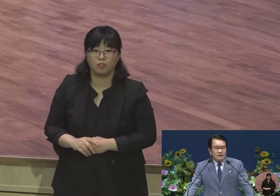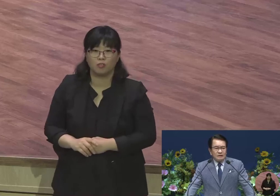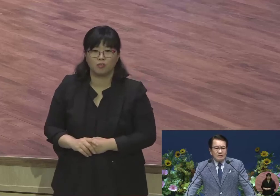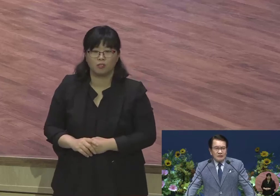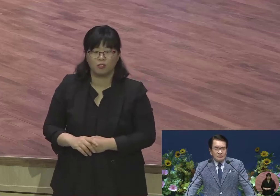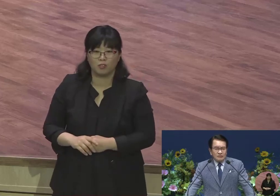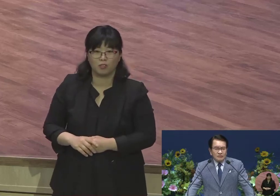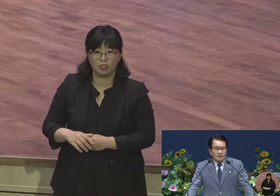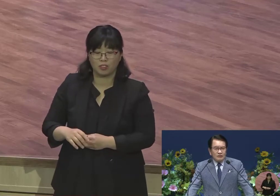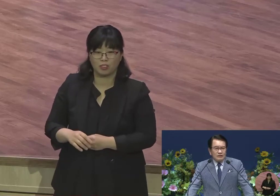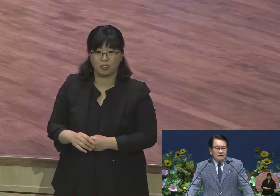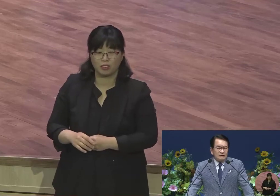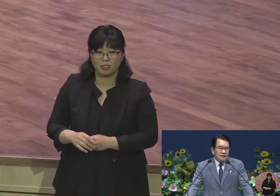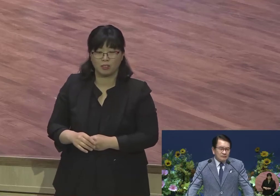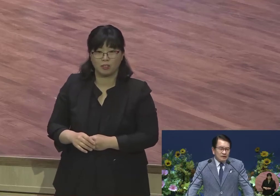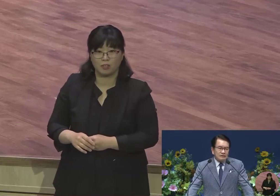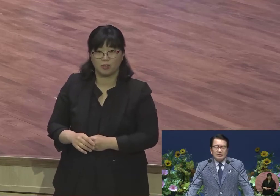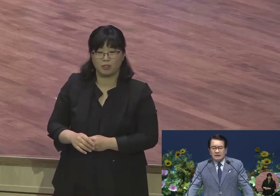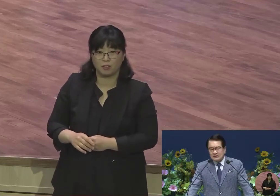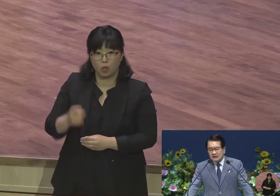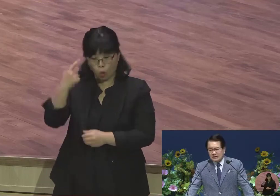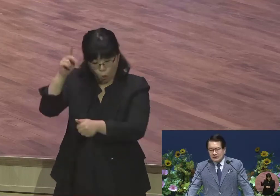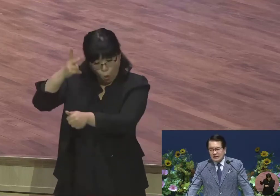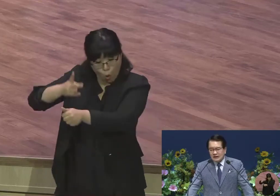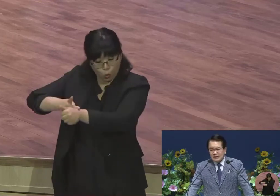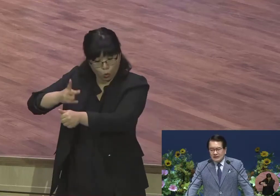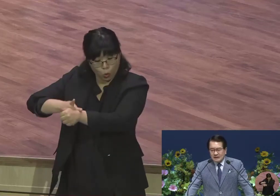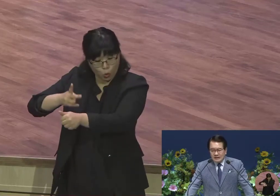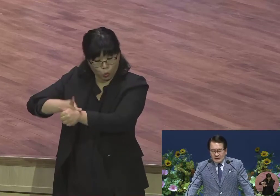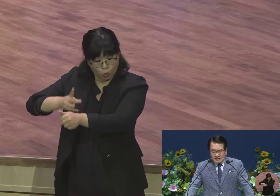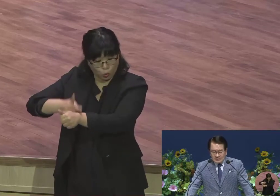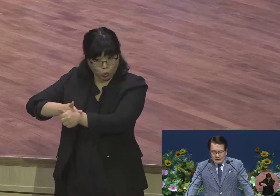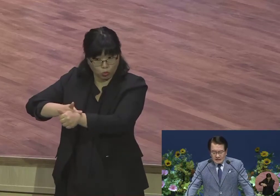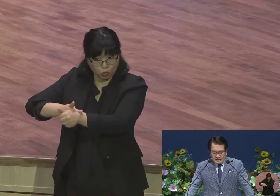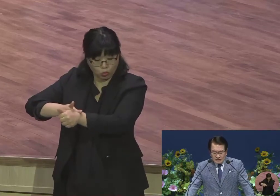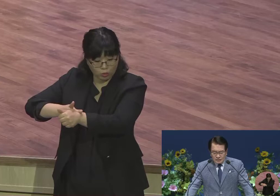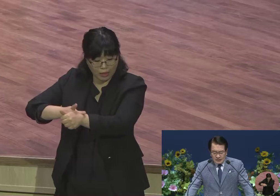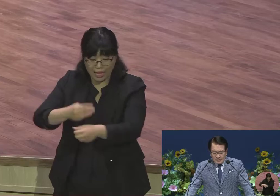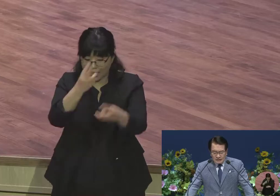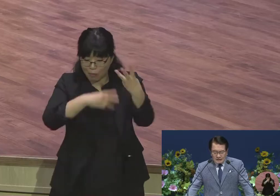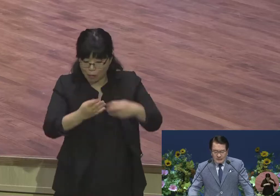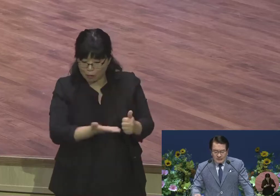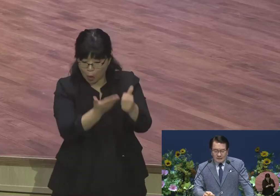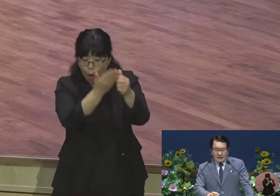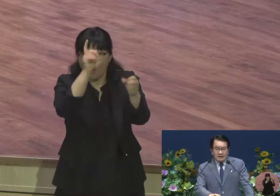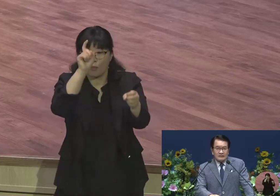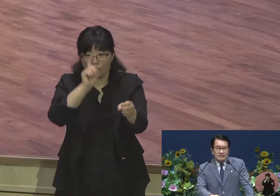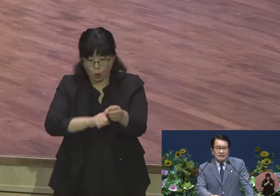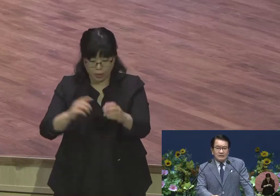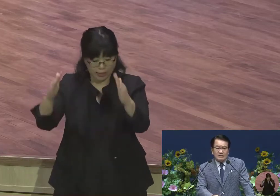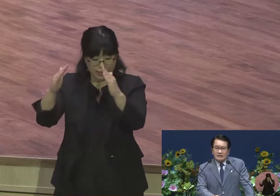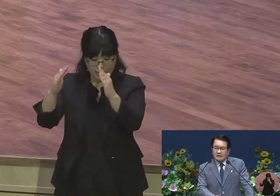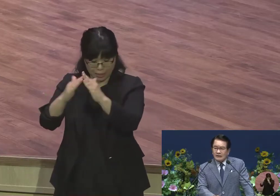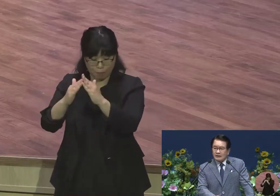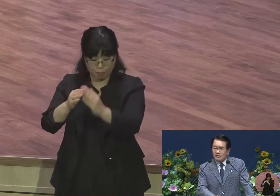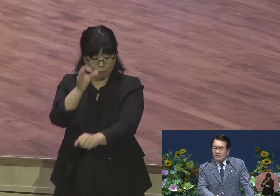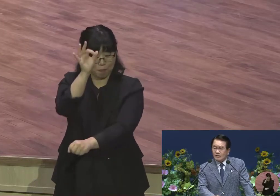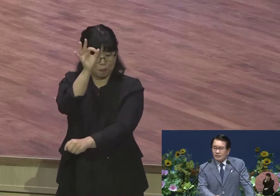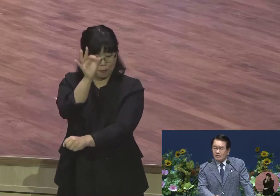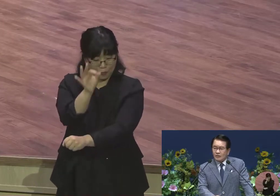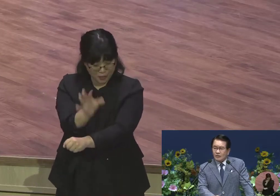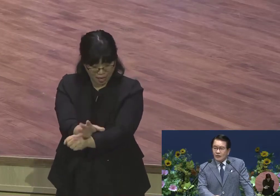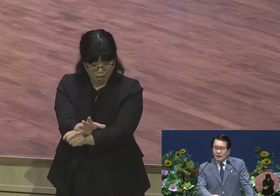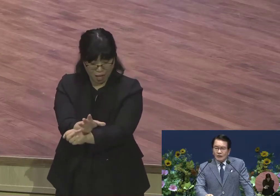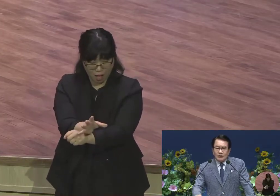집 두 개를 얻어가지고 여기는 남자 생 여자 그렇게 아주 많은 학생들이 그렇게